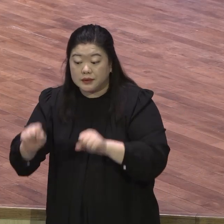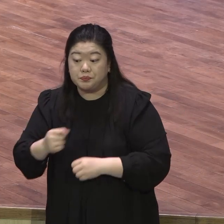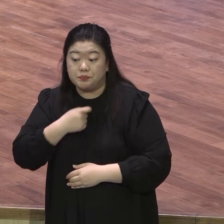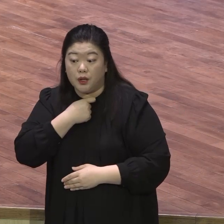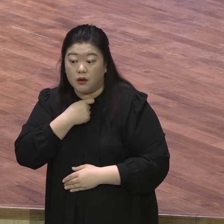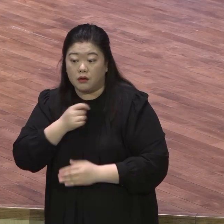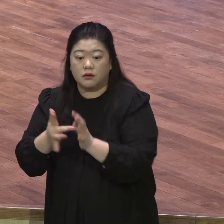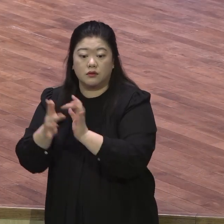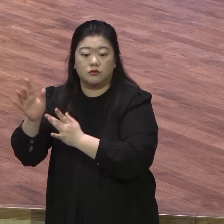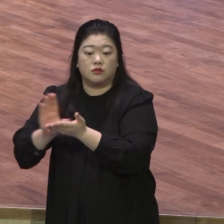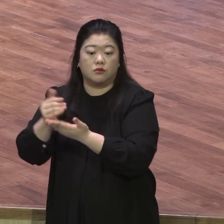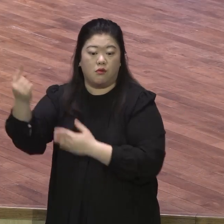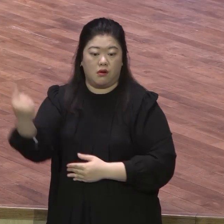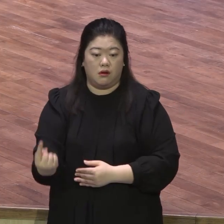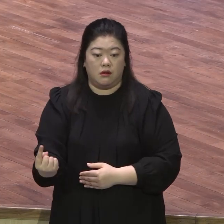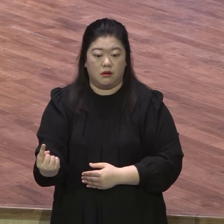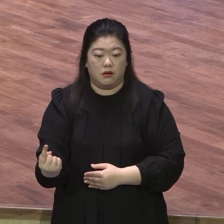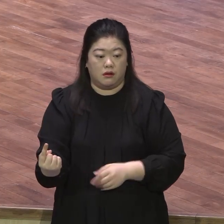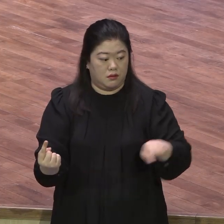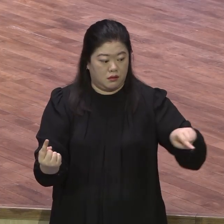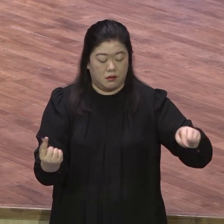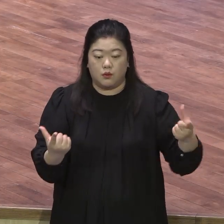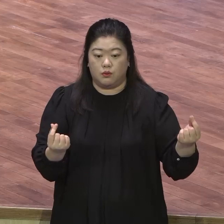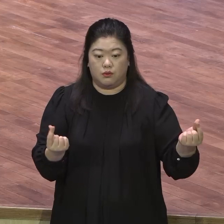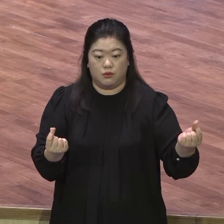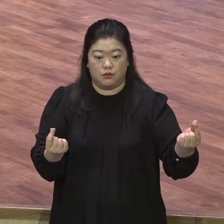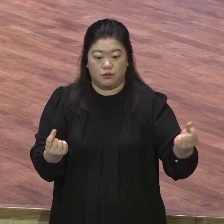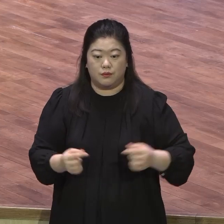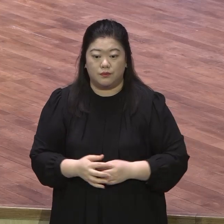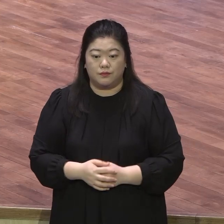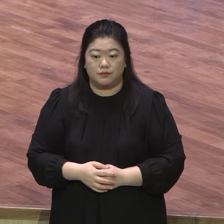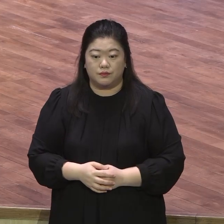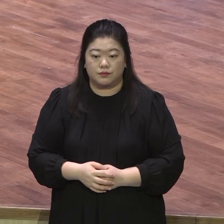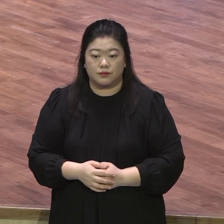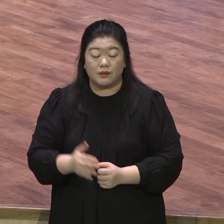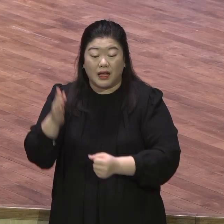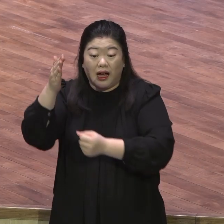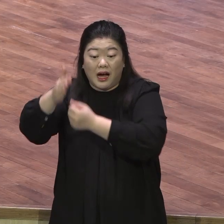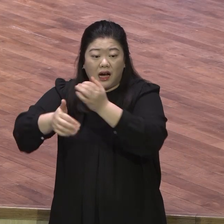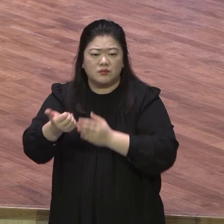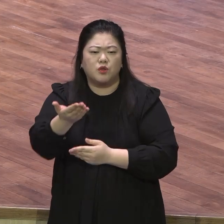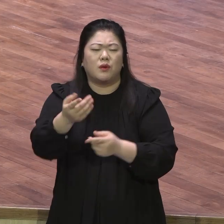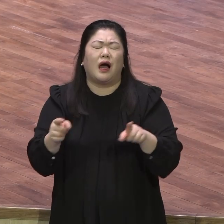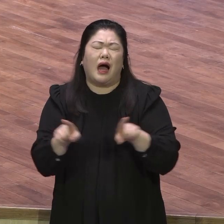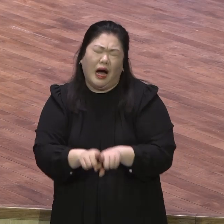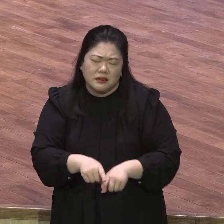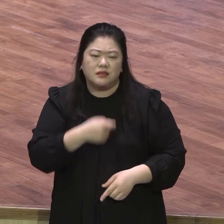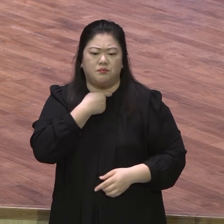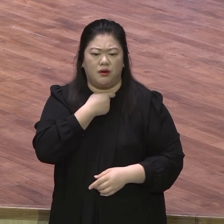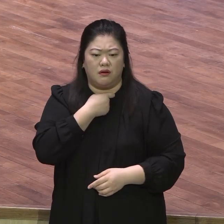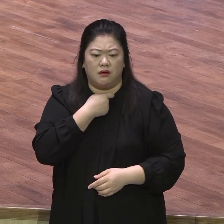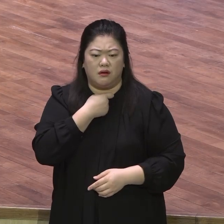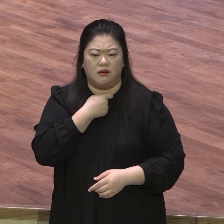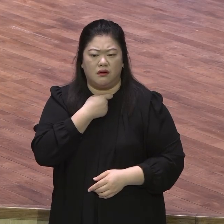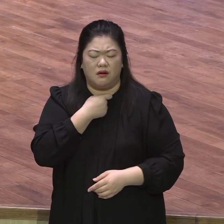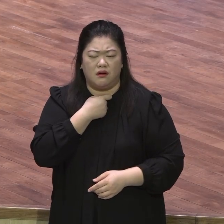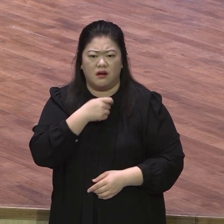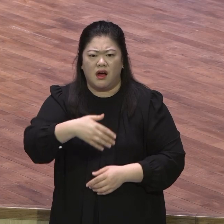정말 원하세요. 여러분과 대화하기를 그렇게 원하세요. 여러분이 기도할 때